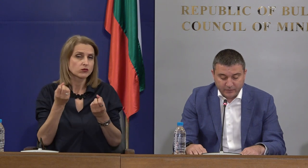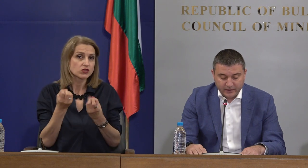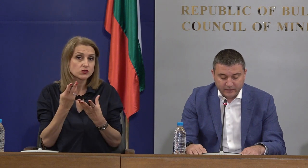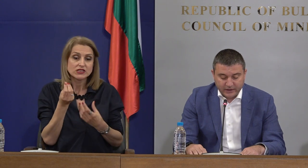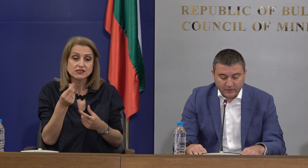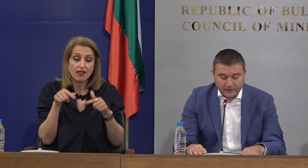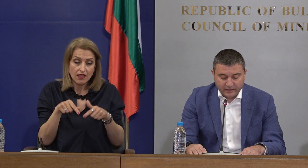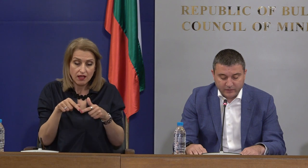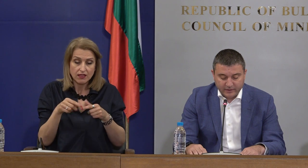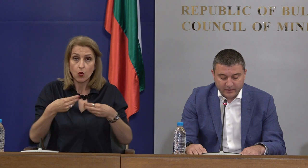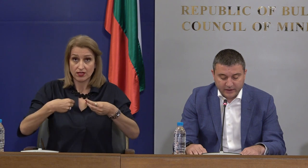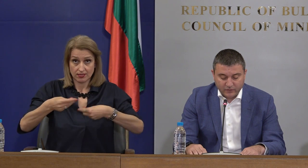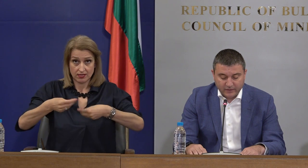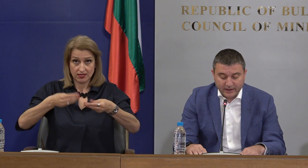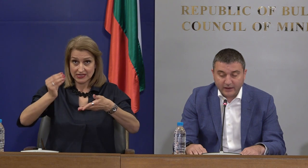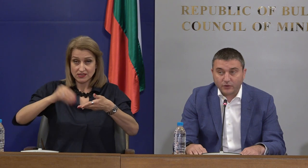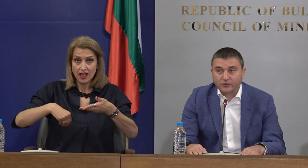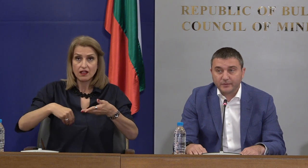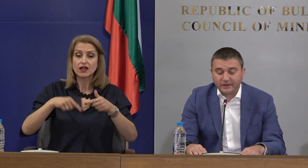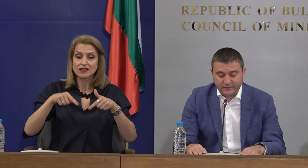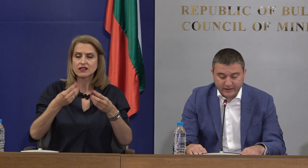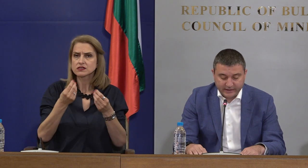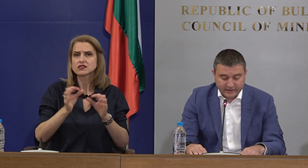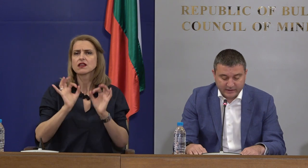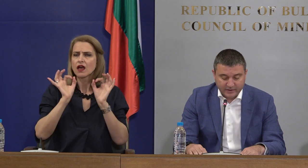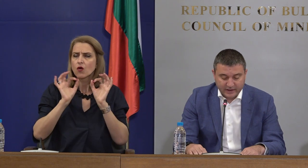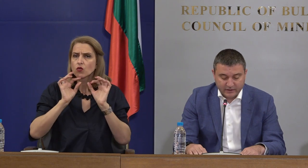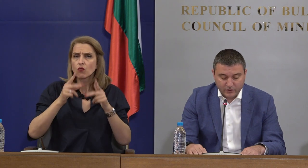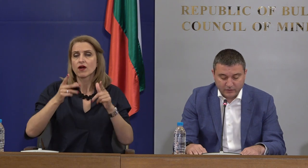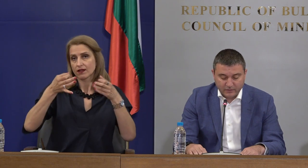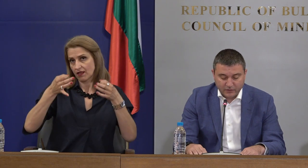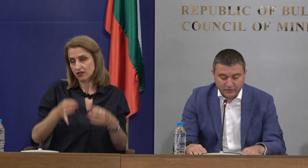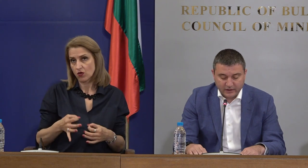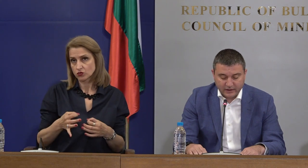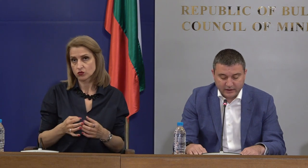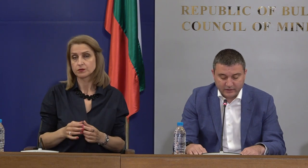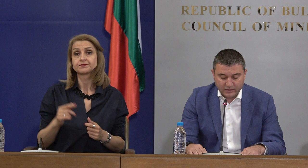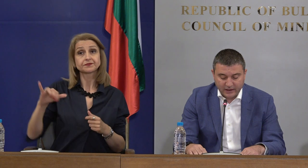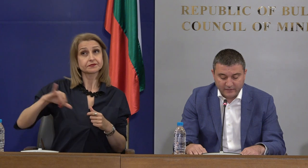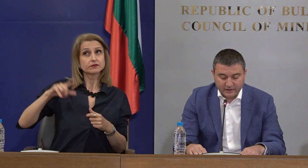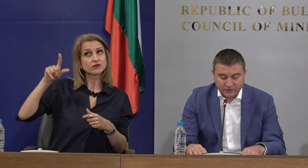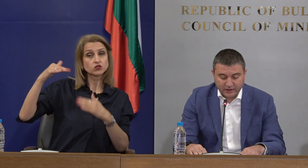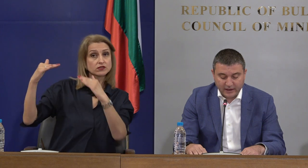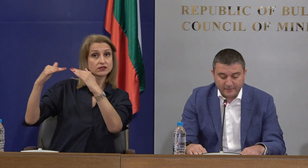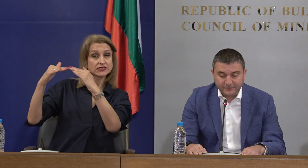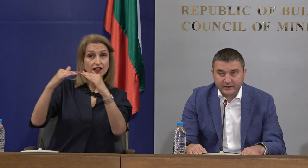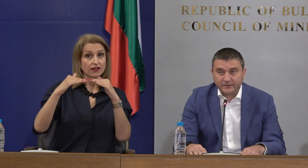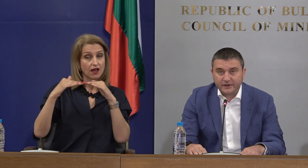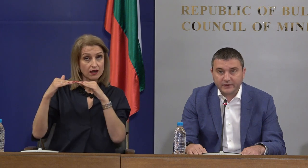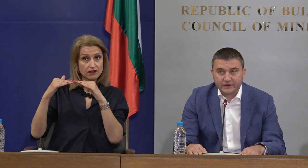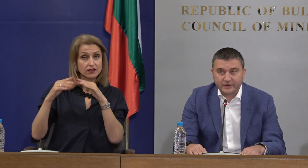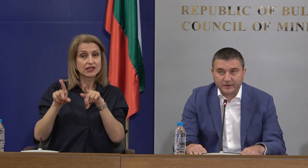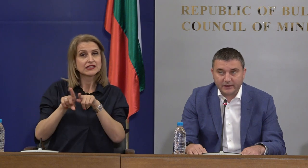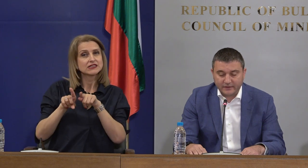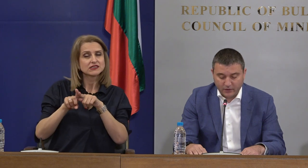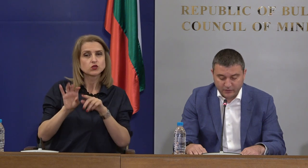цената формирана от сделки на регулиран пазар отговаря най-точно на дефиницията за пазарна стойност на международните стандарти за оценяване, също така и на